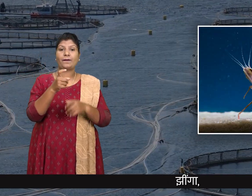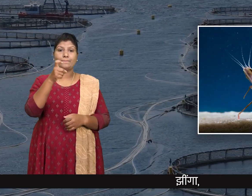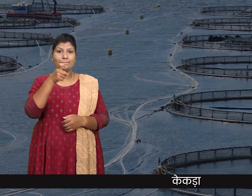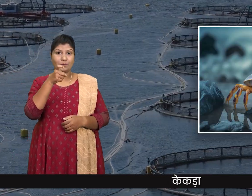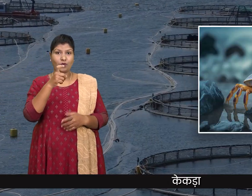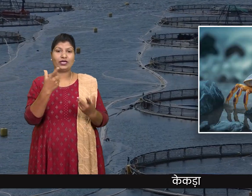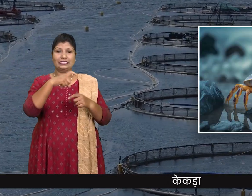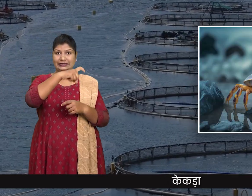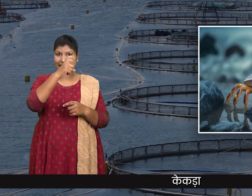केकड़ा